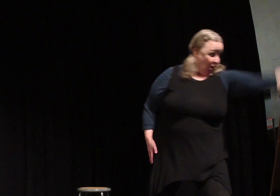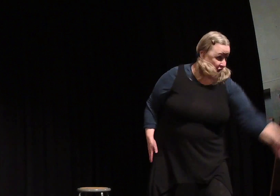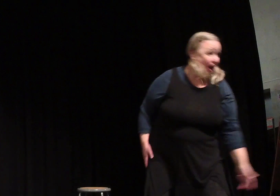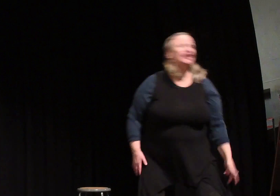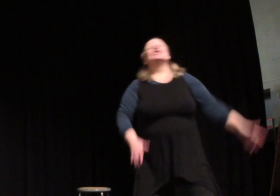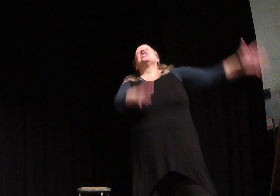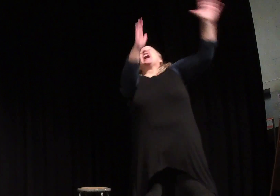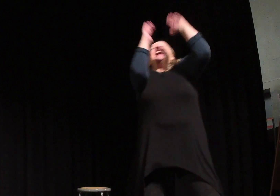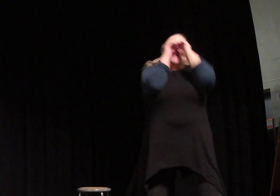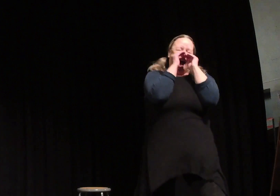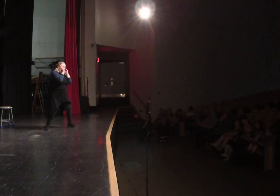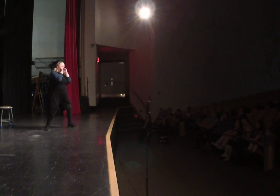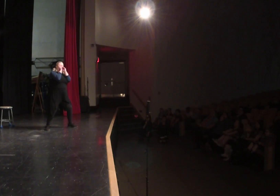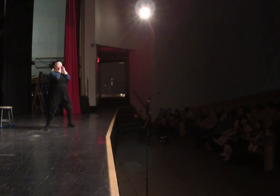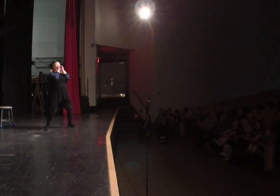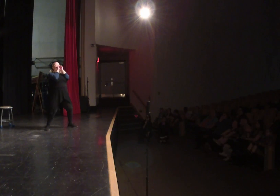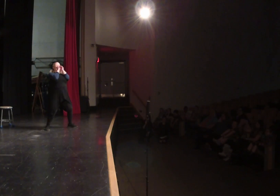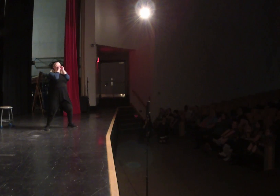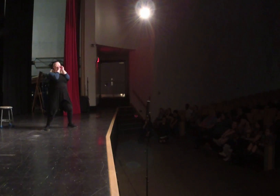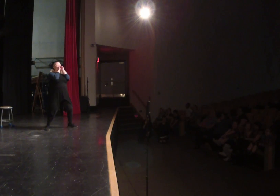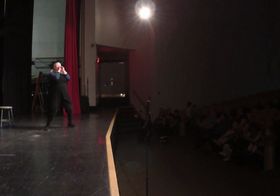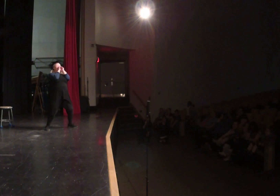2, 3.